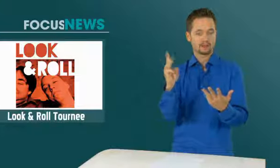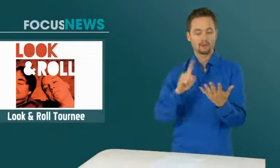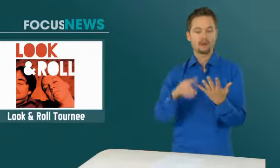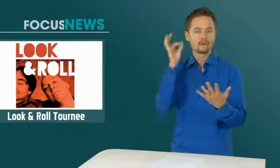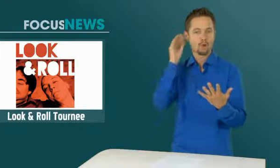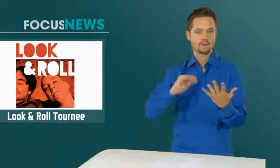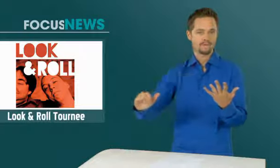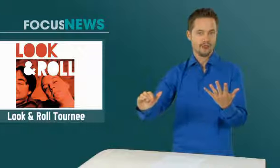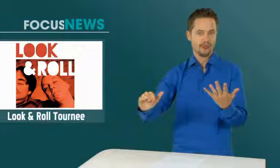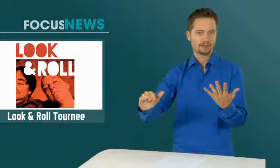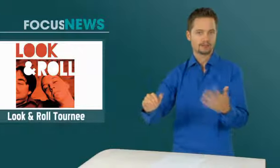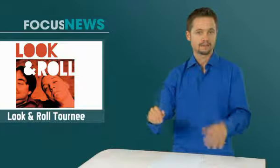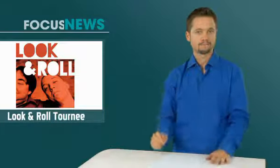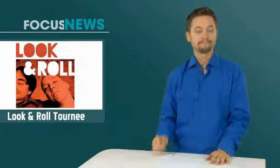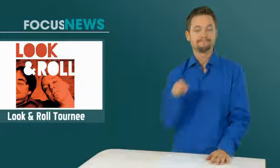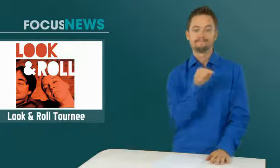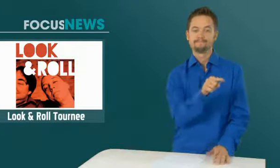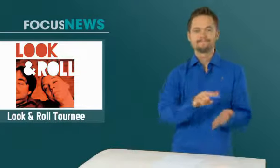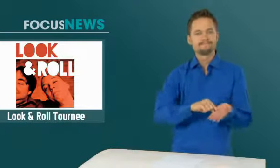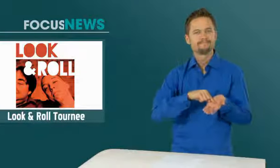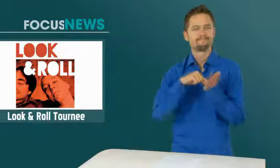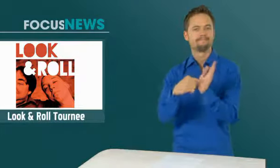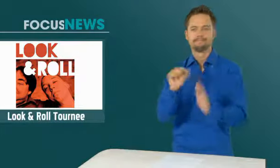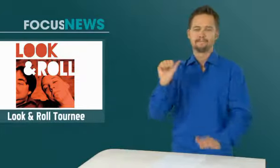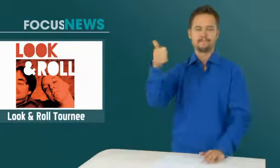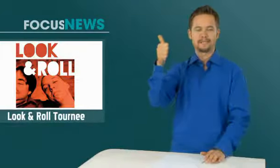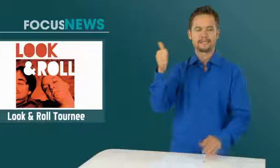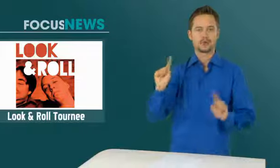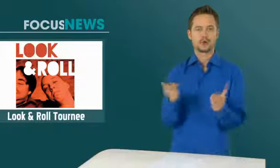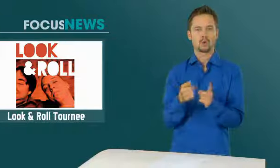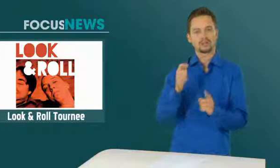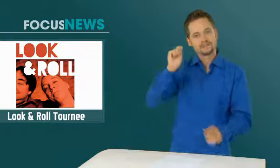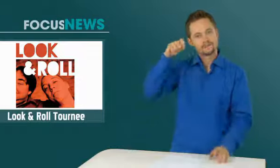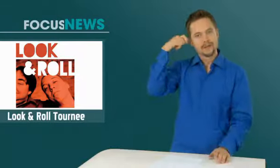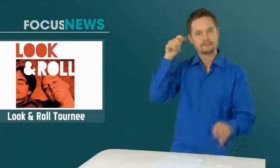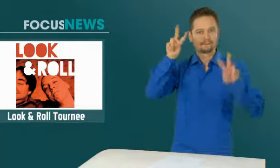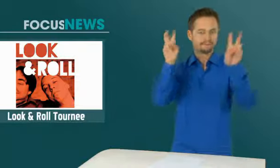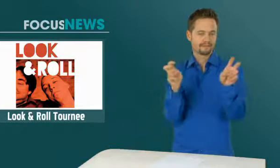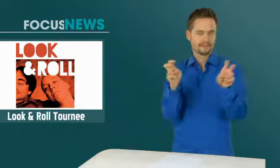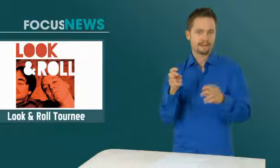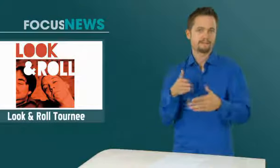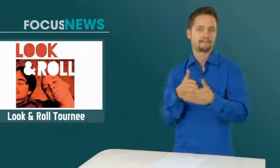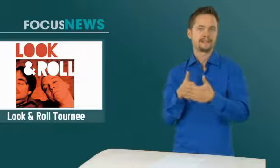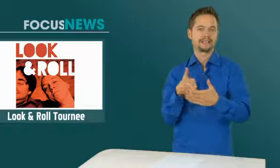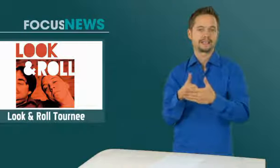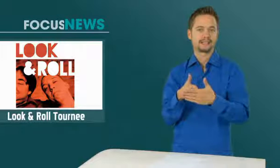frauenfeld es werden die besten kurzfilme zum thema behinderung gezeigt gebärdensprachdolmetscherin